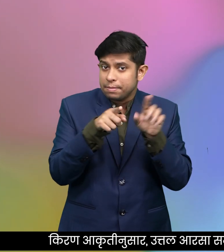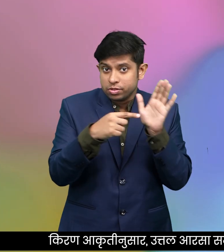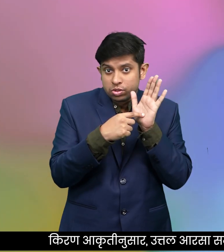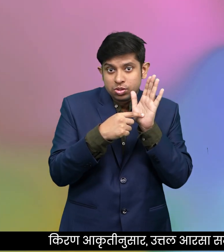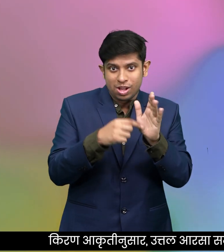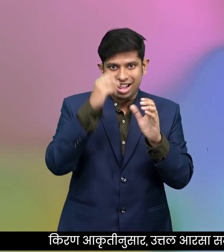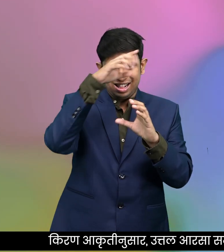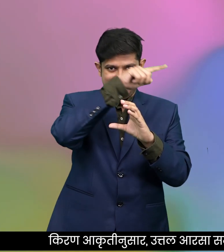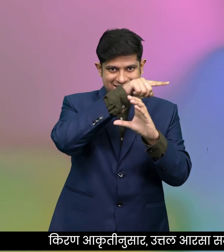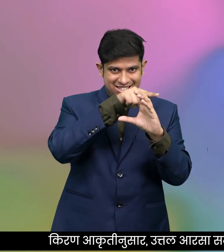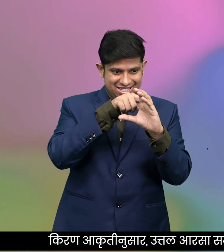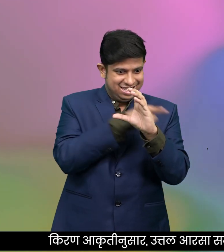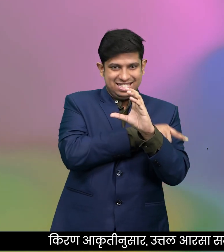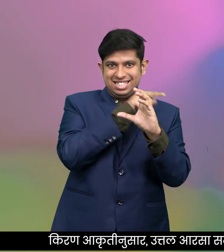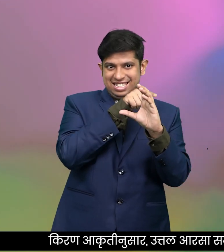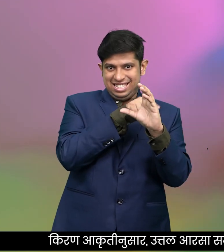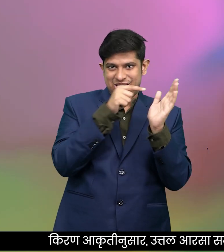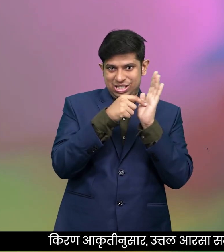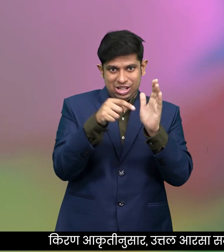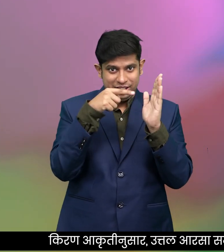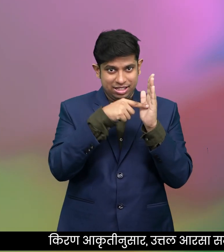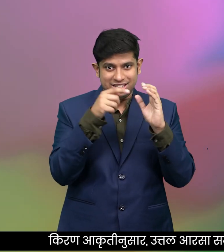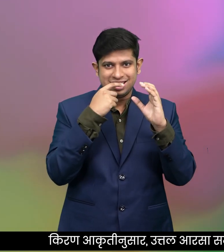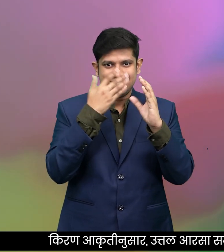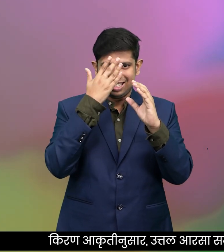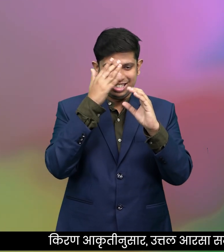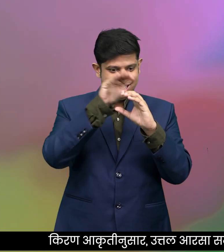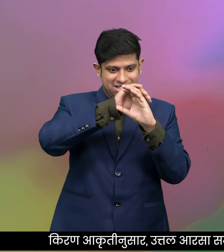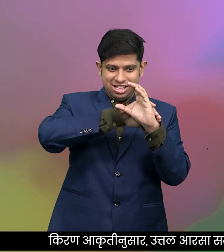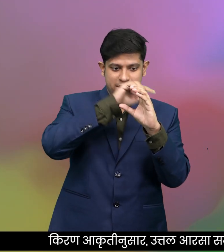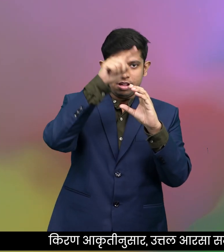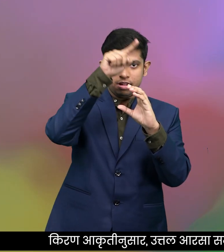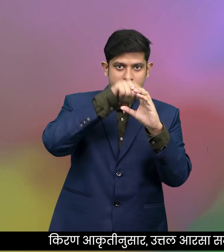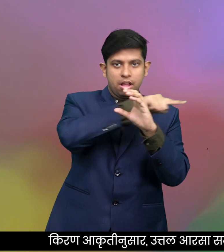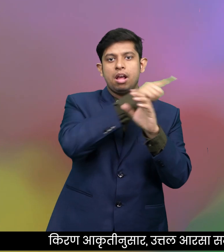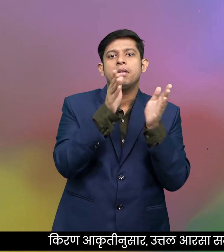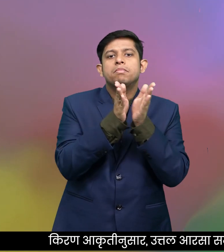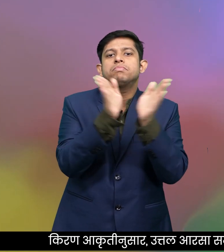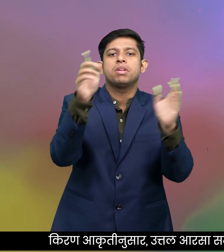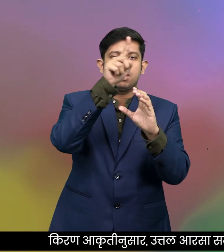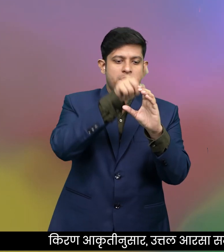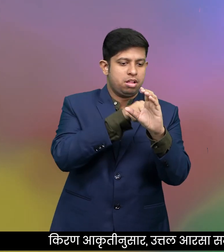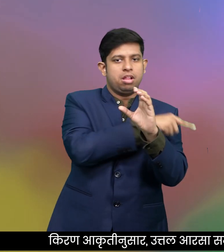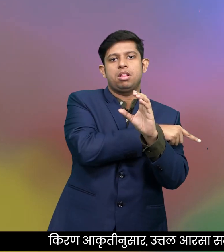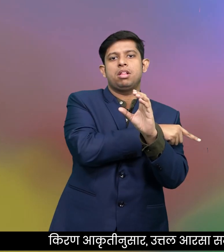As किरण shown in the ray आकृतीनुसार diagram, उत्तल आरसा a समांतर convex प्रकाशकिरणांना mirror diverts the अपसरण incident डायव्हर्ज parallel करतो.